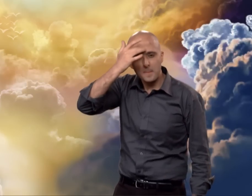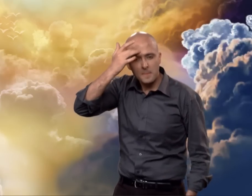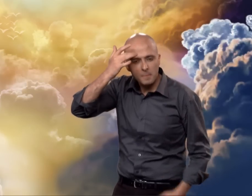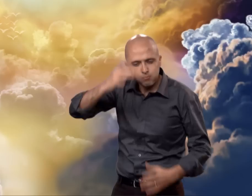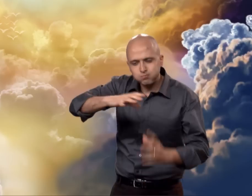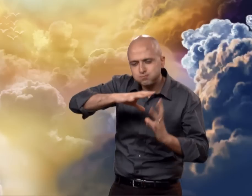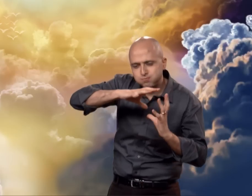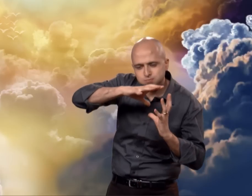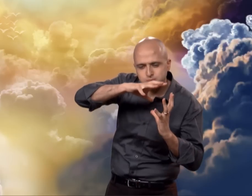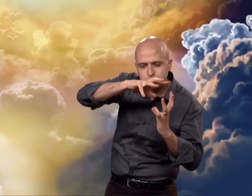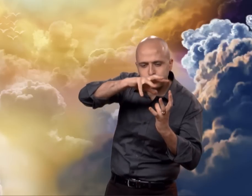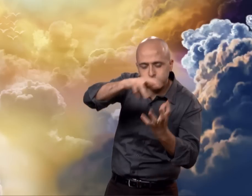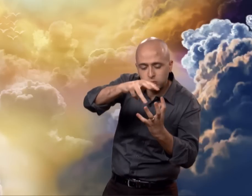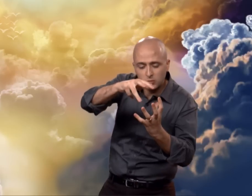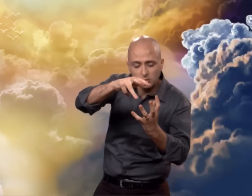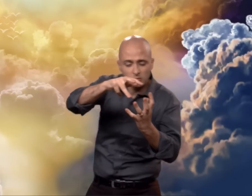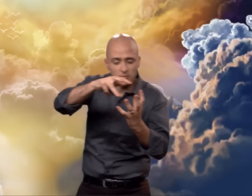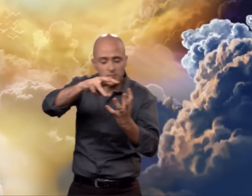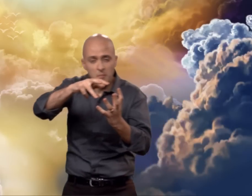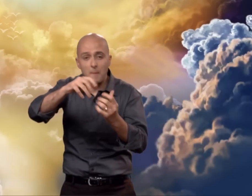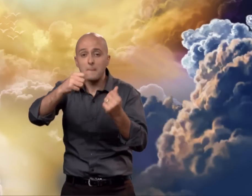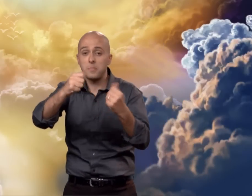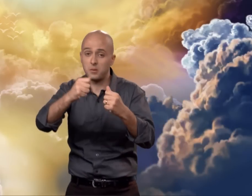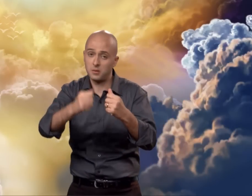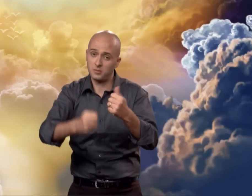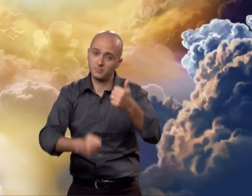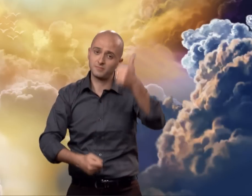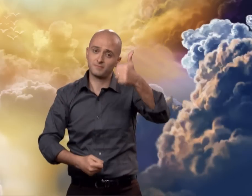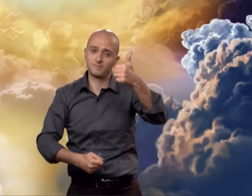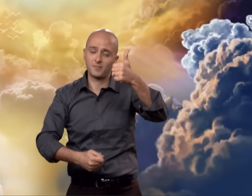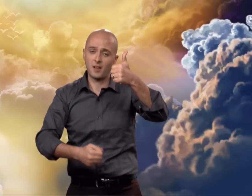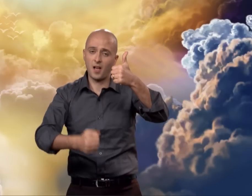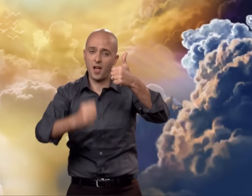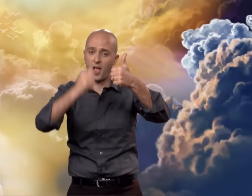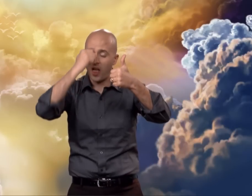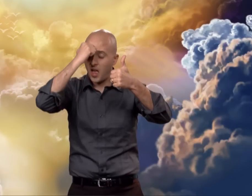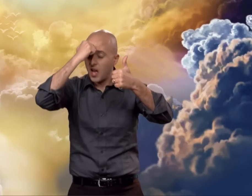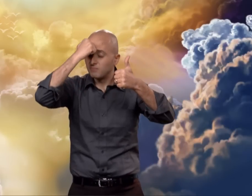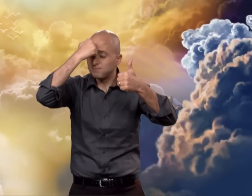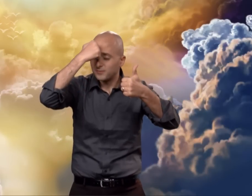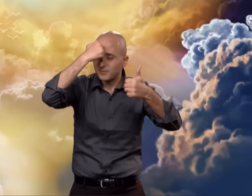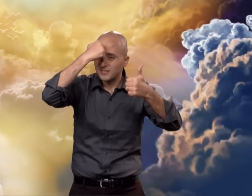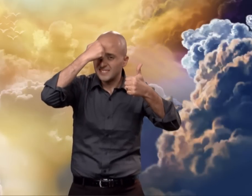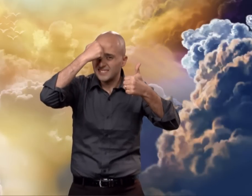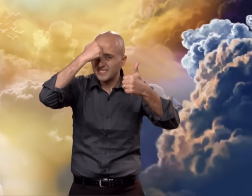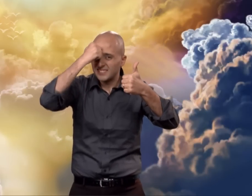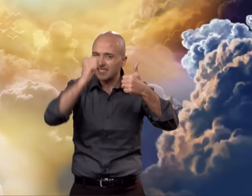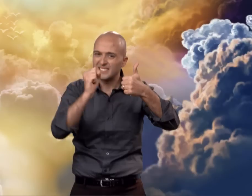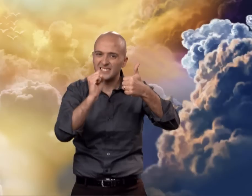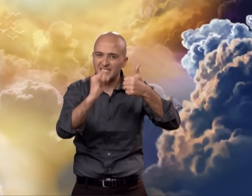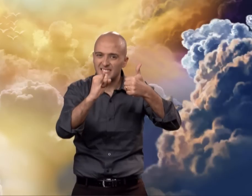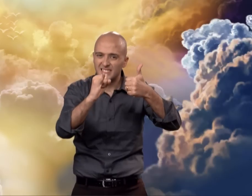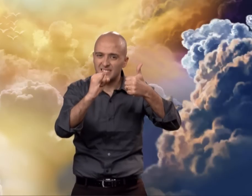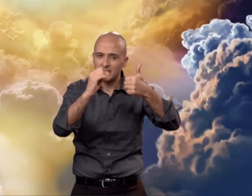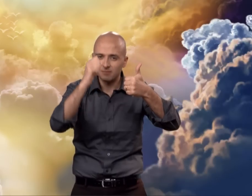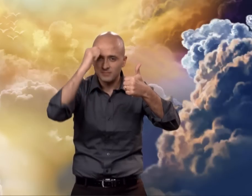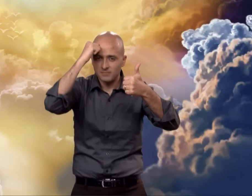escritas nos livros e recompensados segundo suas ações. Esse juízo não ocorre por ocasião da